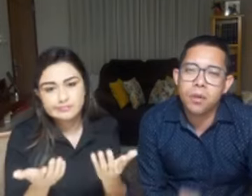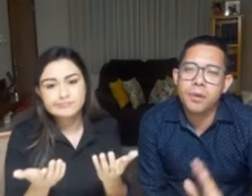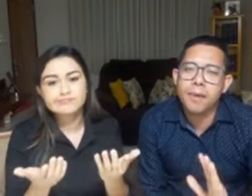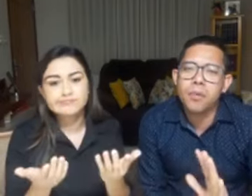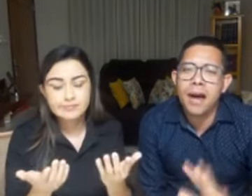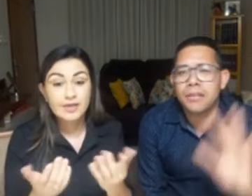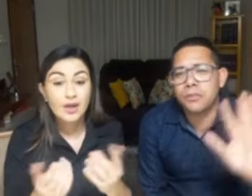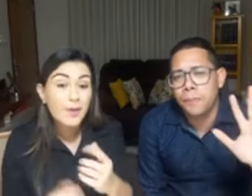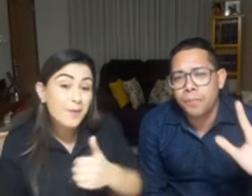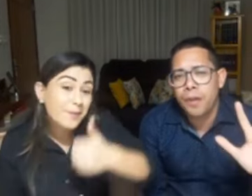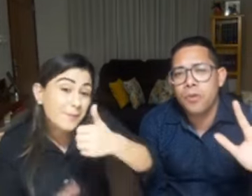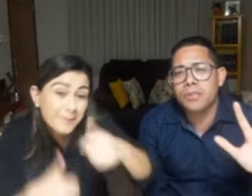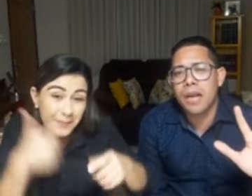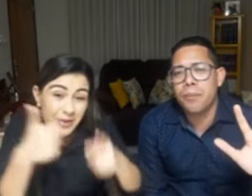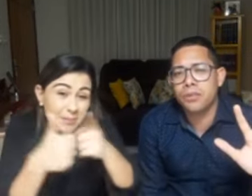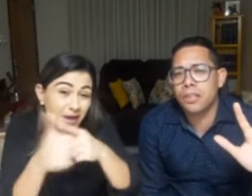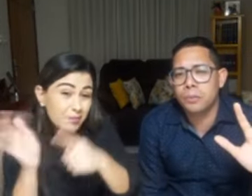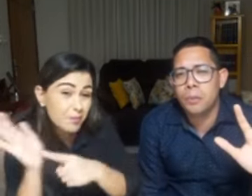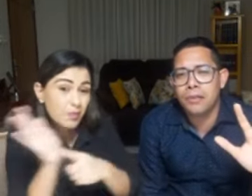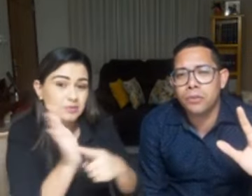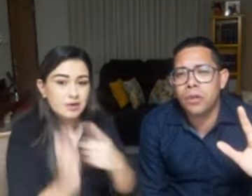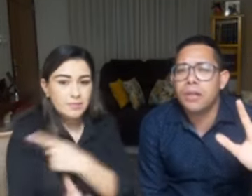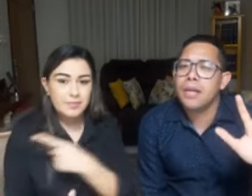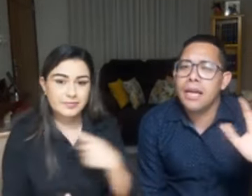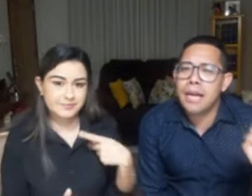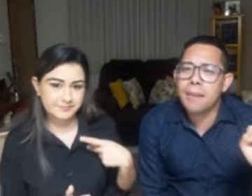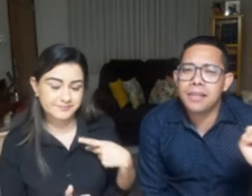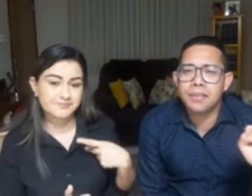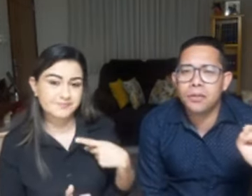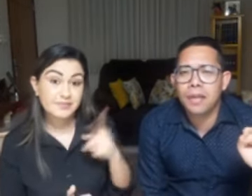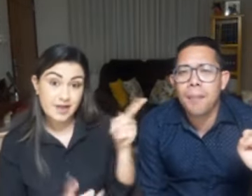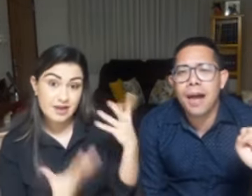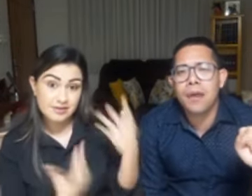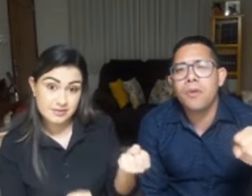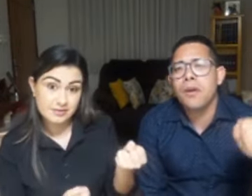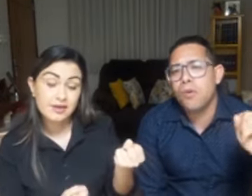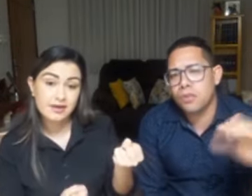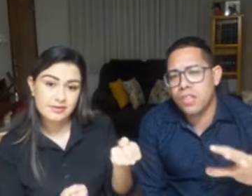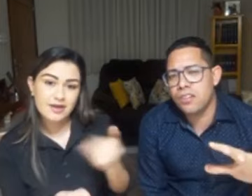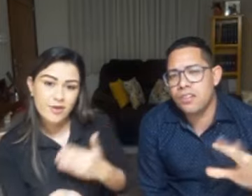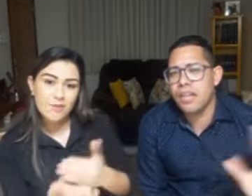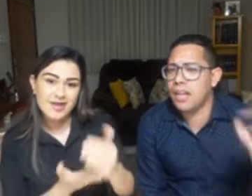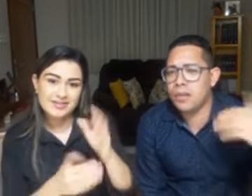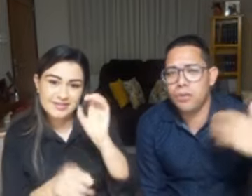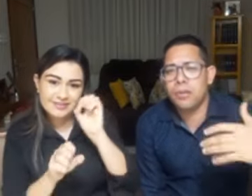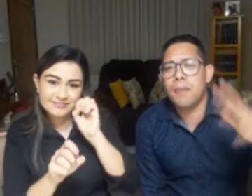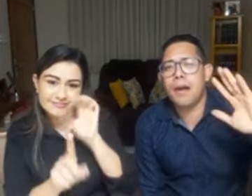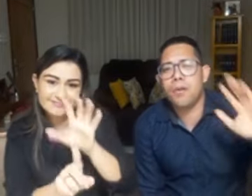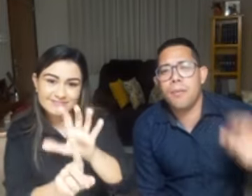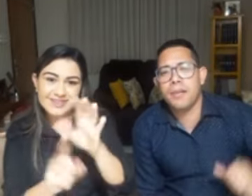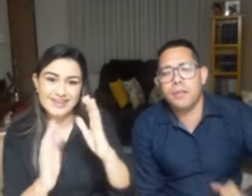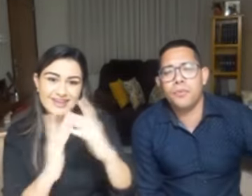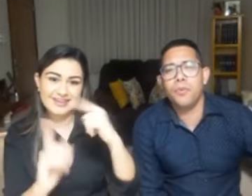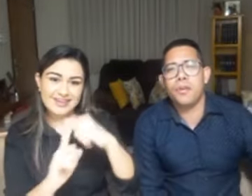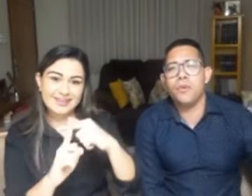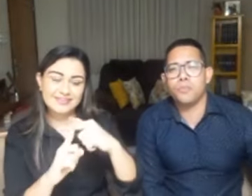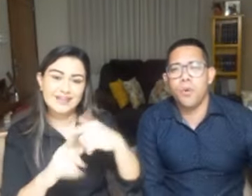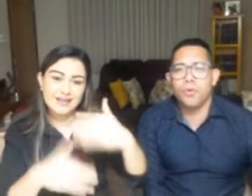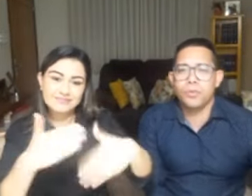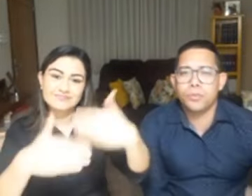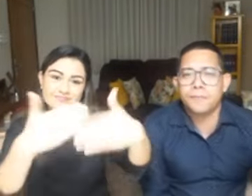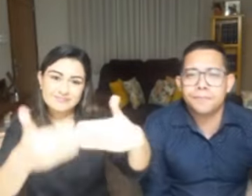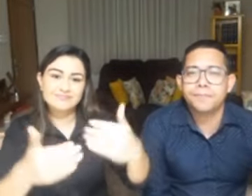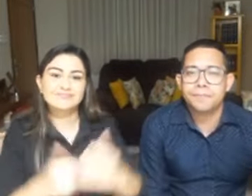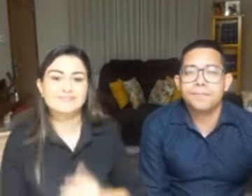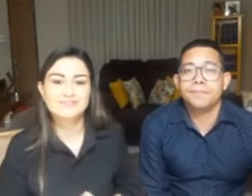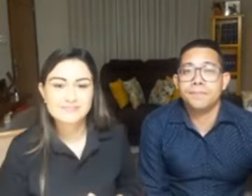Então, o primeiro passo, mostrar a importância para o pastor, ele abraçando o trabalho, conscientiza a igreja e o trabalho começa a fluir aos